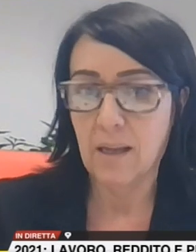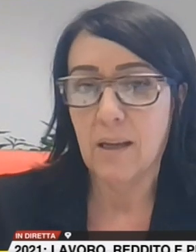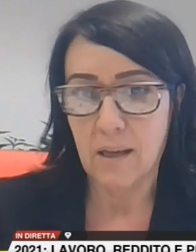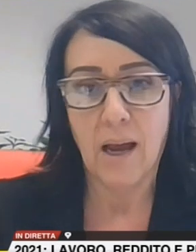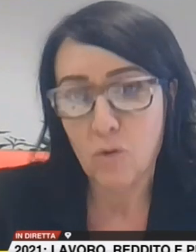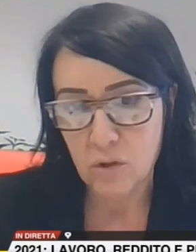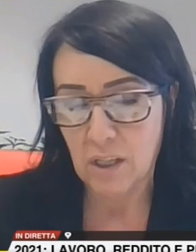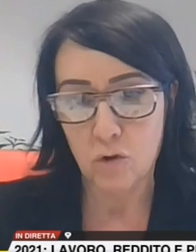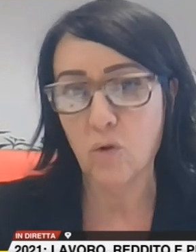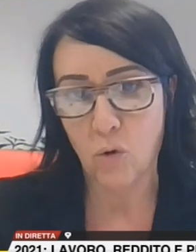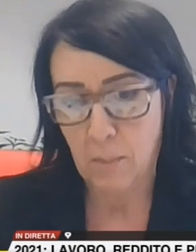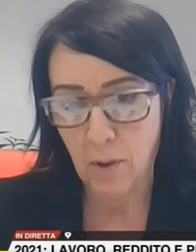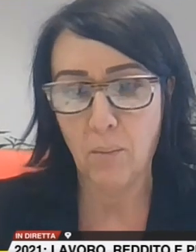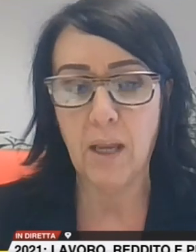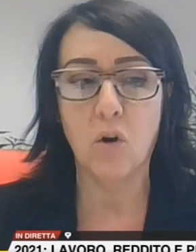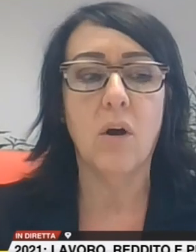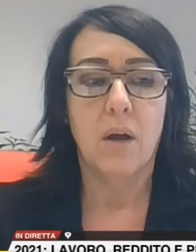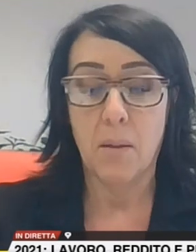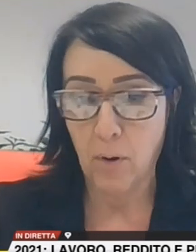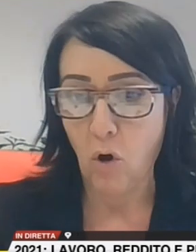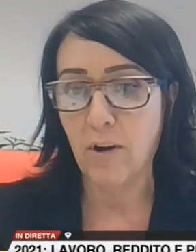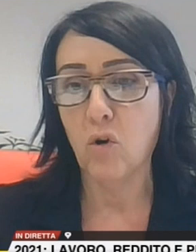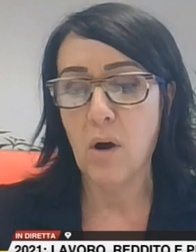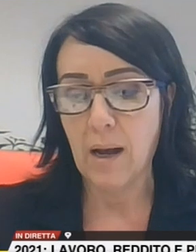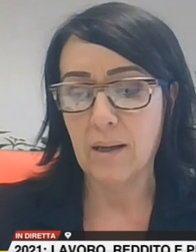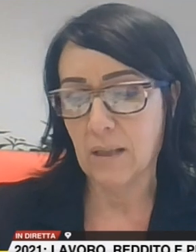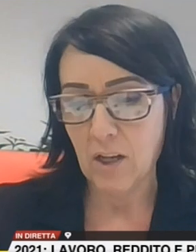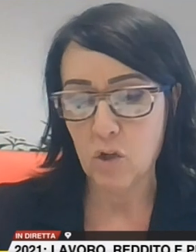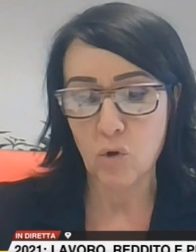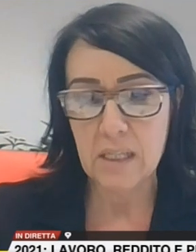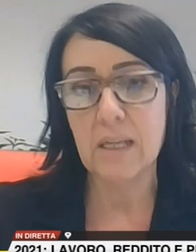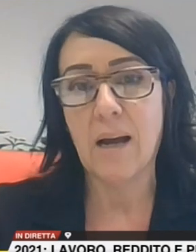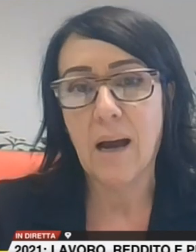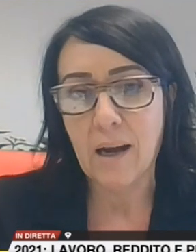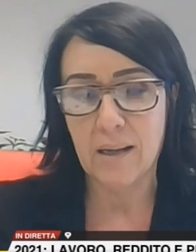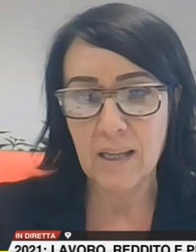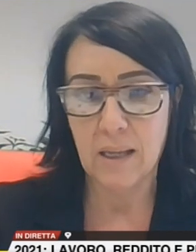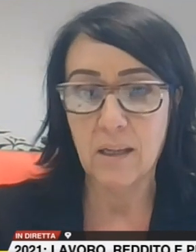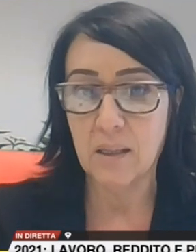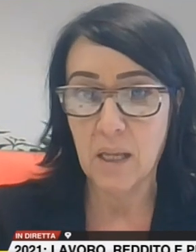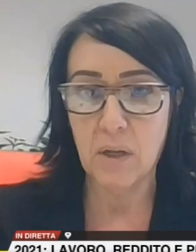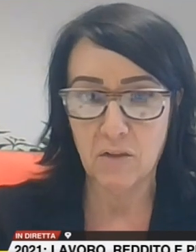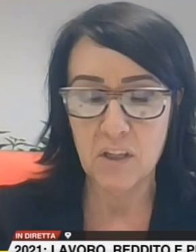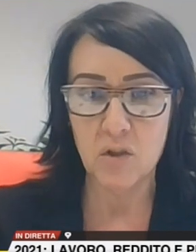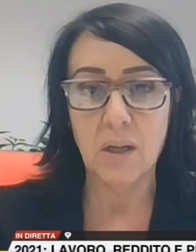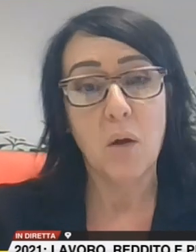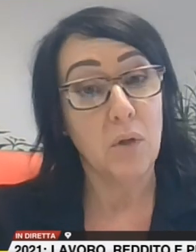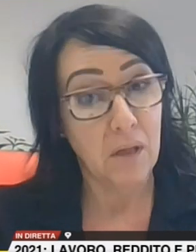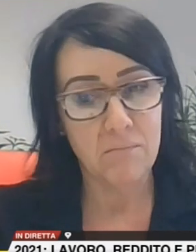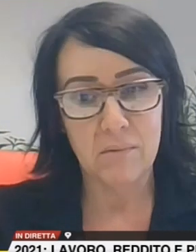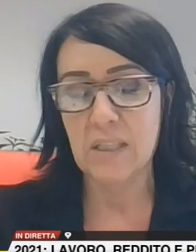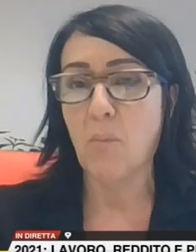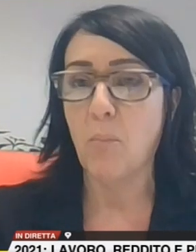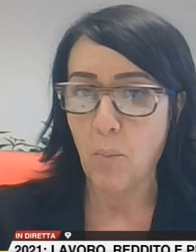che hanno diritto o che perlomeno provano attraverso l'ISE a richiedere dei benefici.